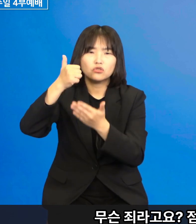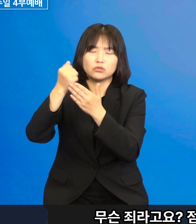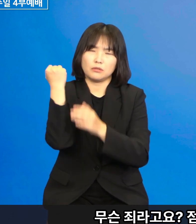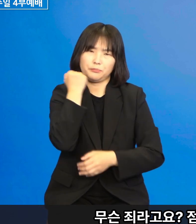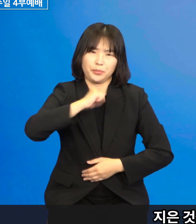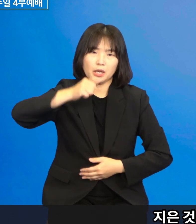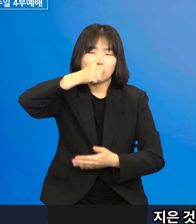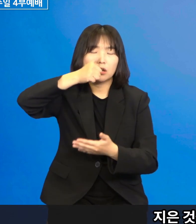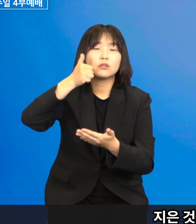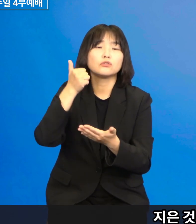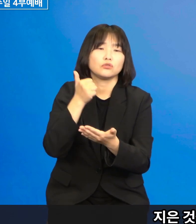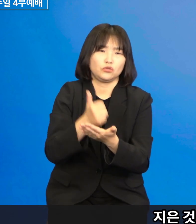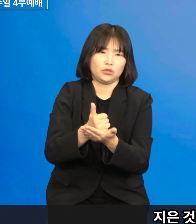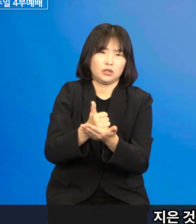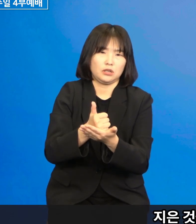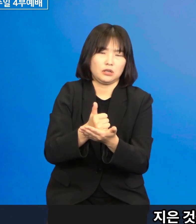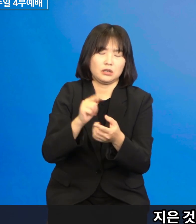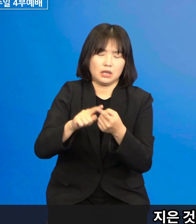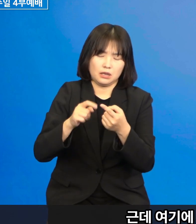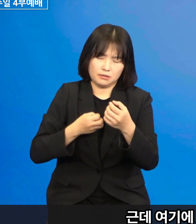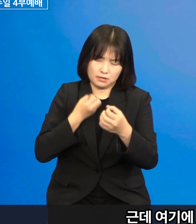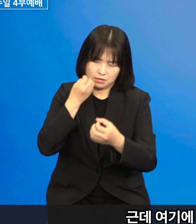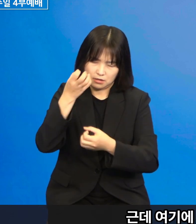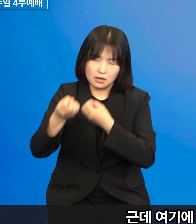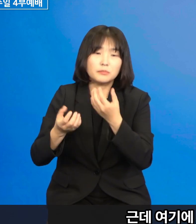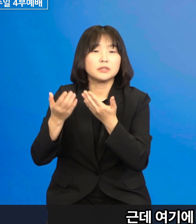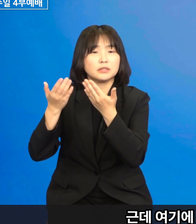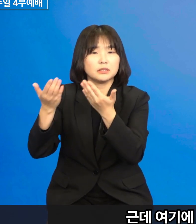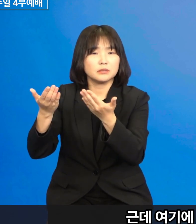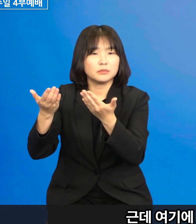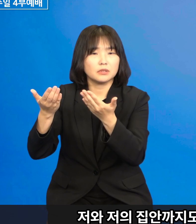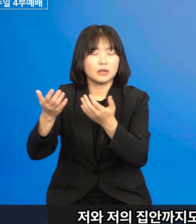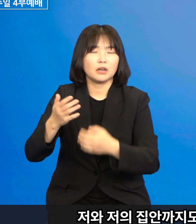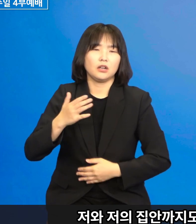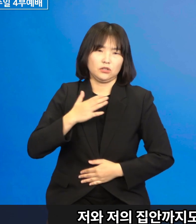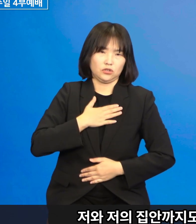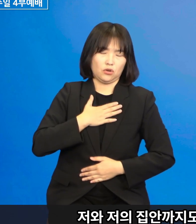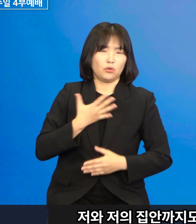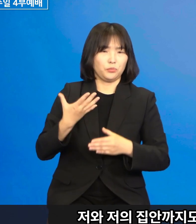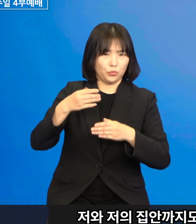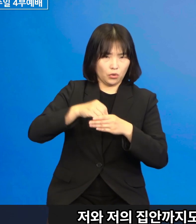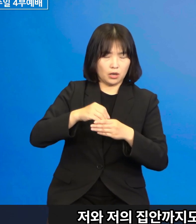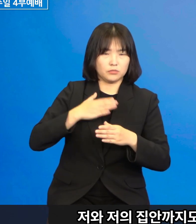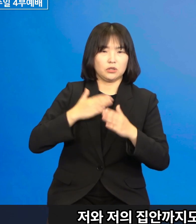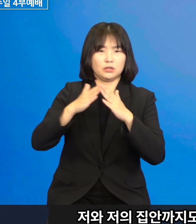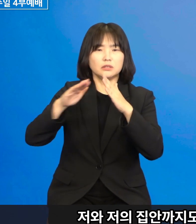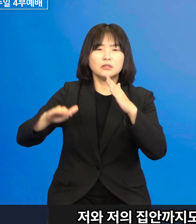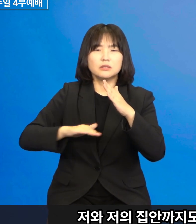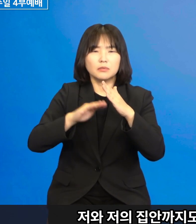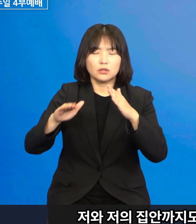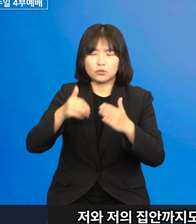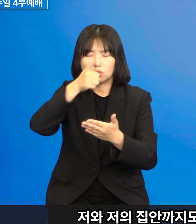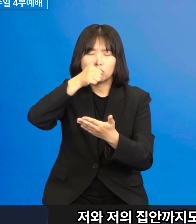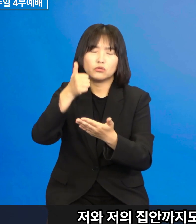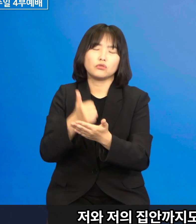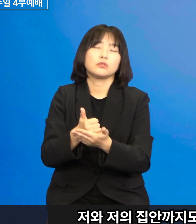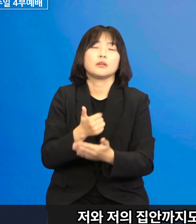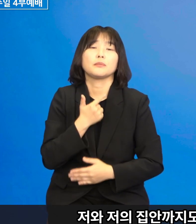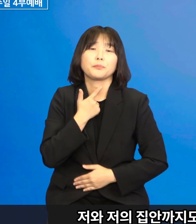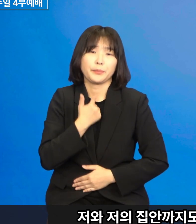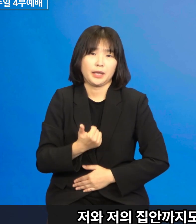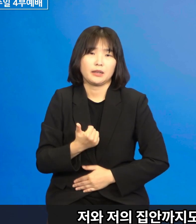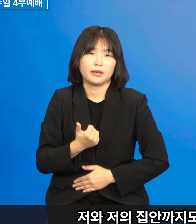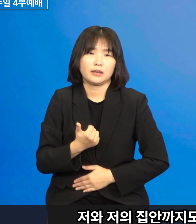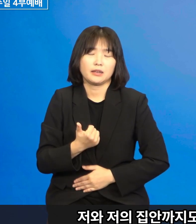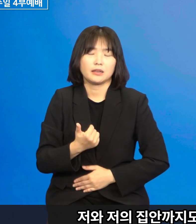죄라니까요. 이것이 지은 것을 자복합니다. 그런데 여기에 자기를 포함시켜요. 저와 저의 집안까지도